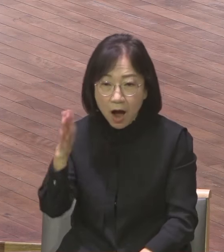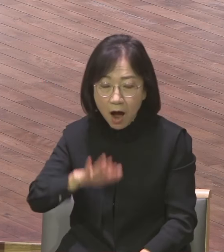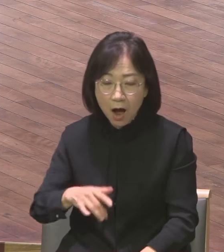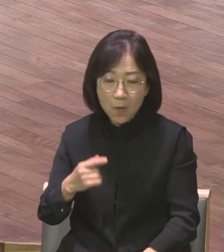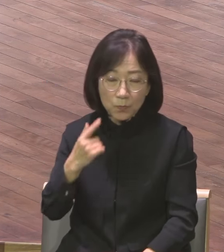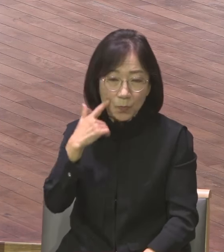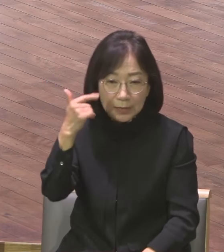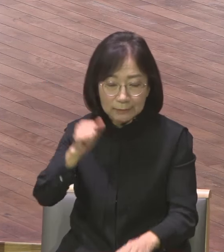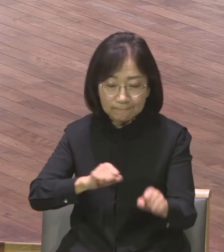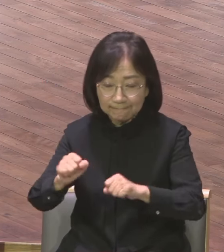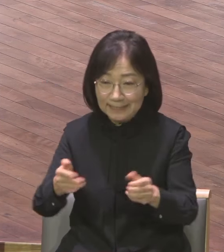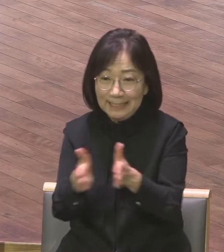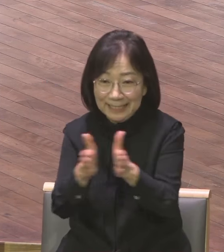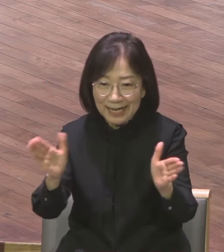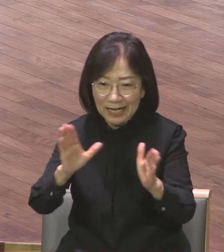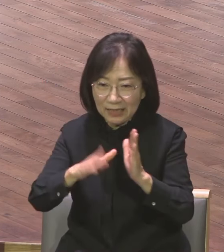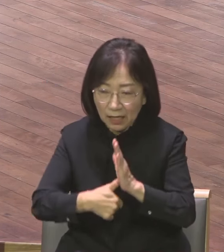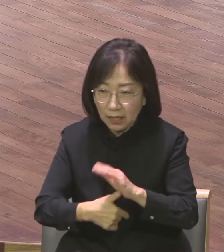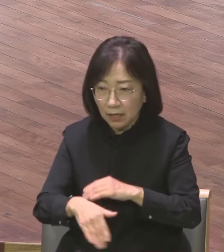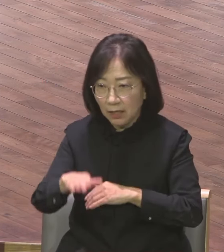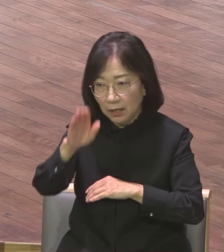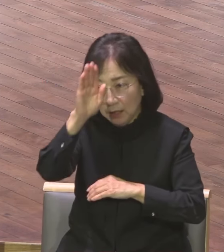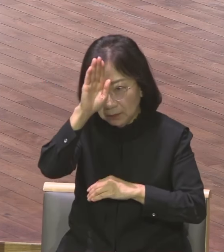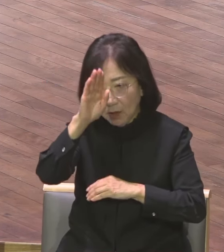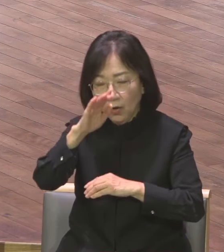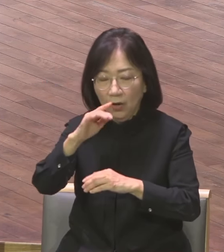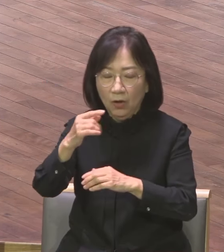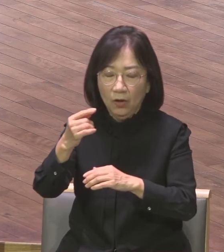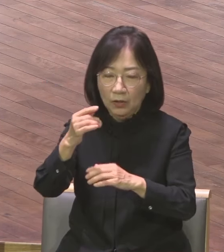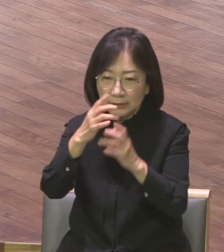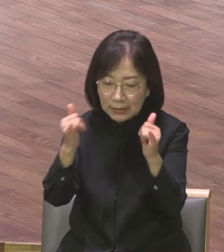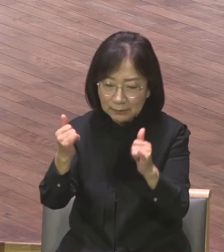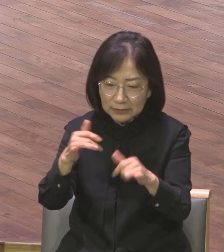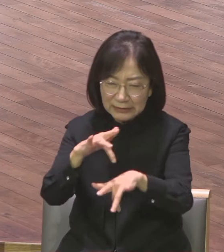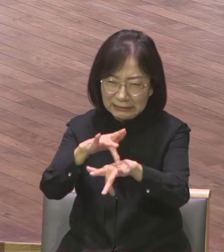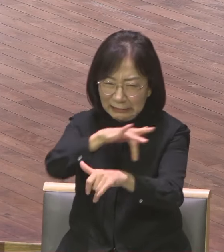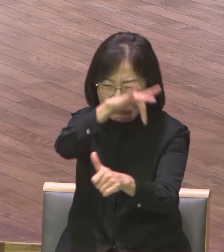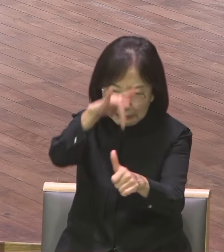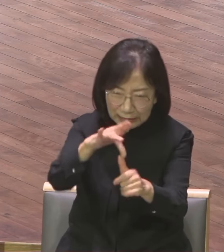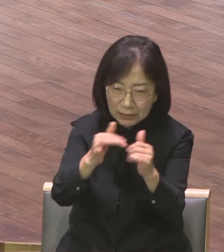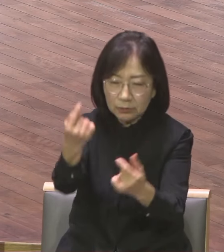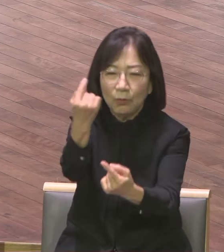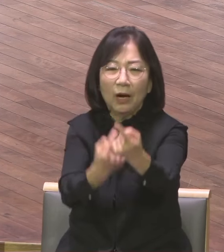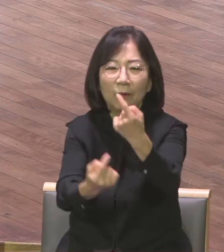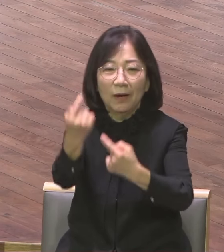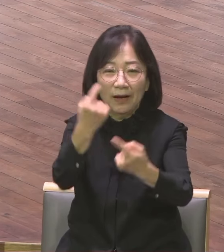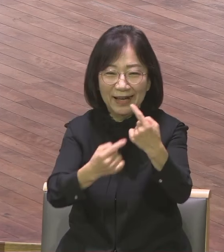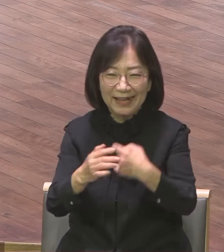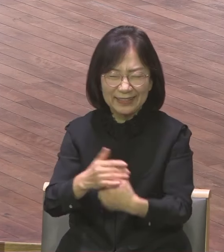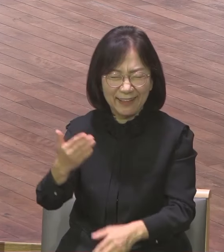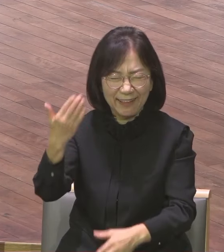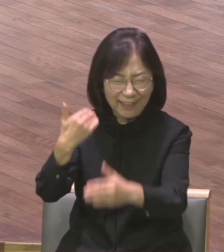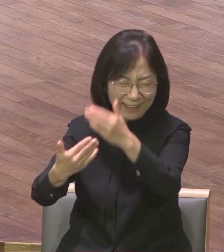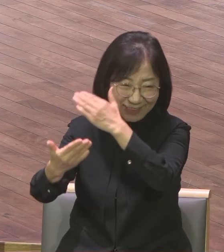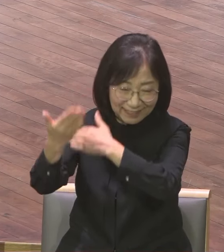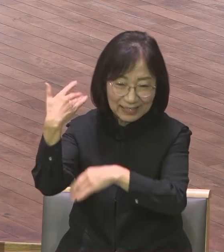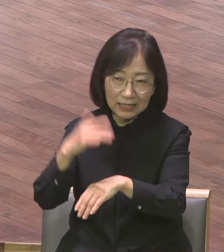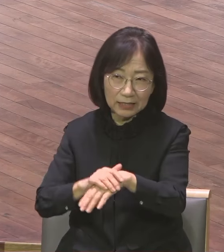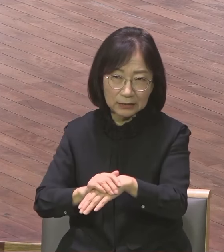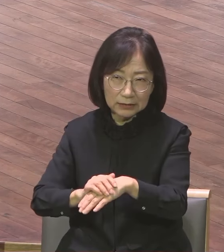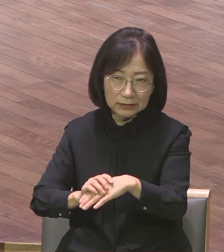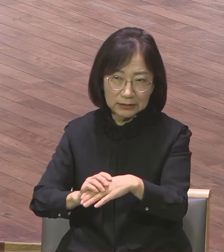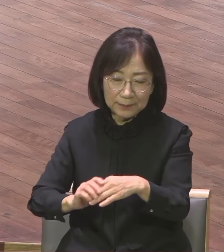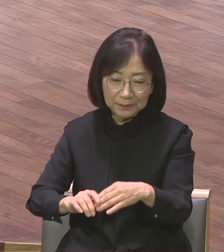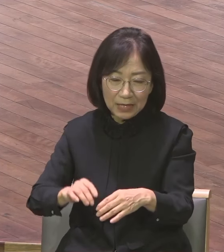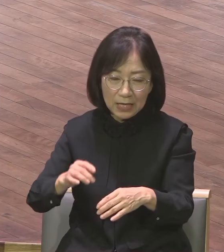막 이 불치병자들 뭐 이런 막 지하실에서 목동 지하실에서 상가 지하실에서 개척하다 보니까